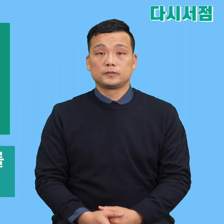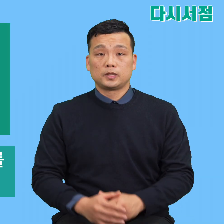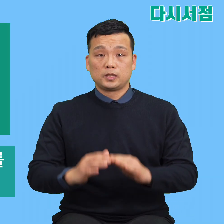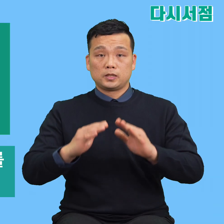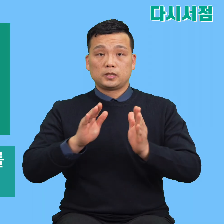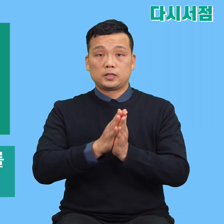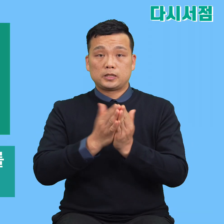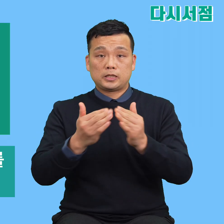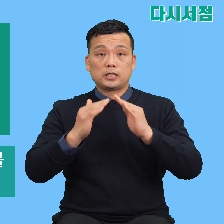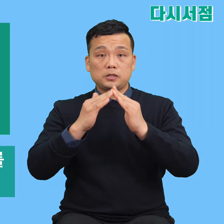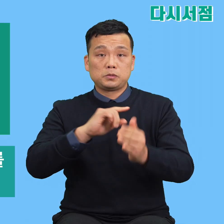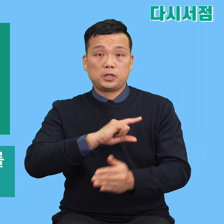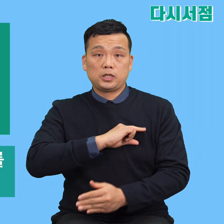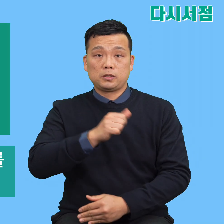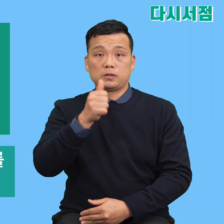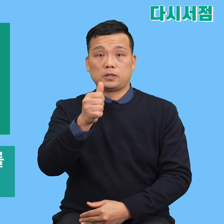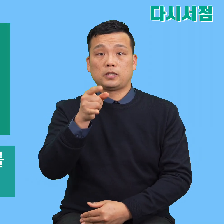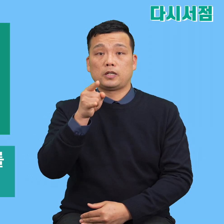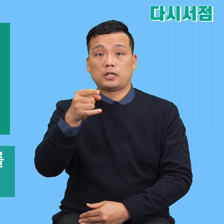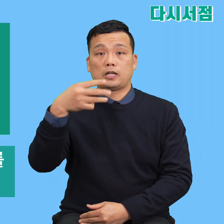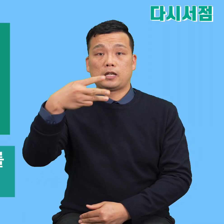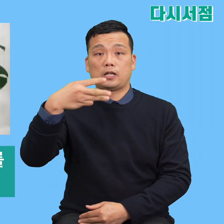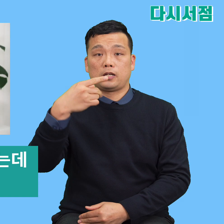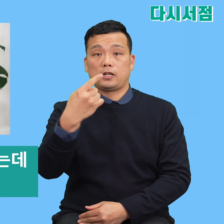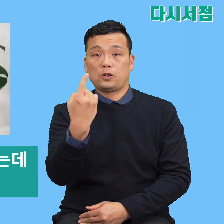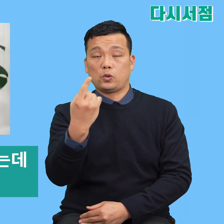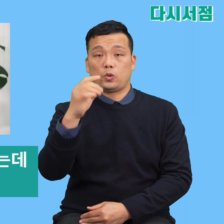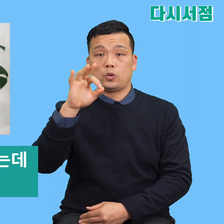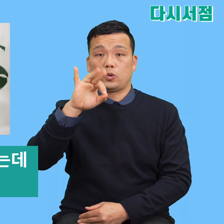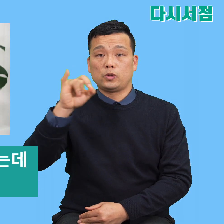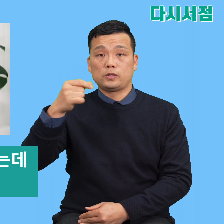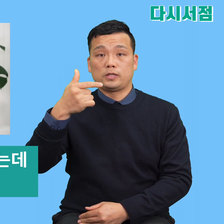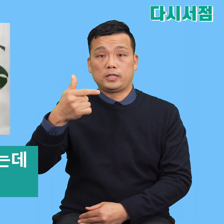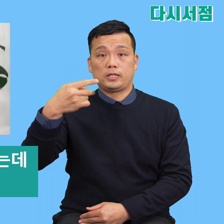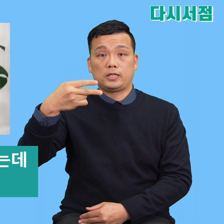어떻게 헬로 인디북스를 시작하게 되셨나요? 제가